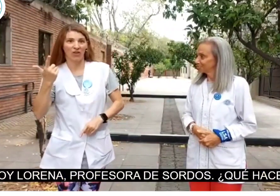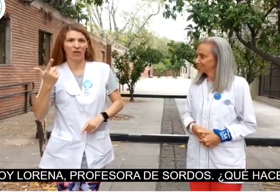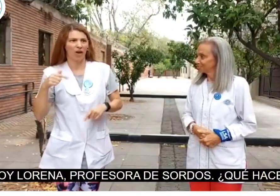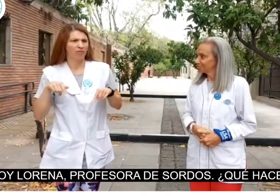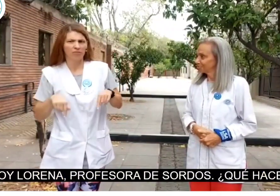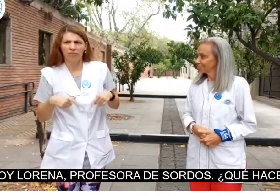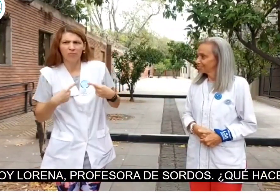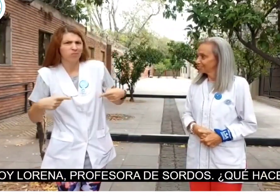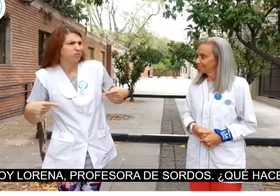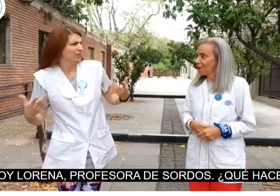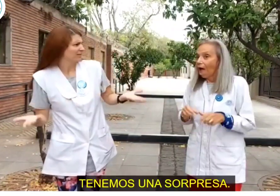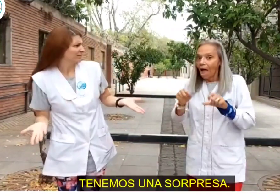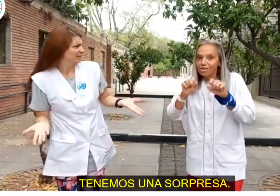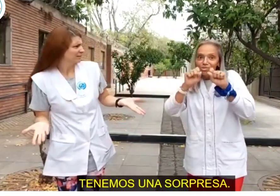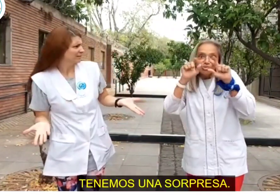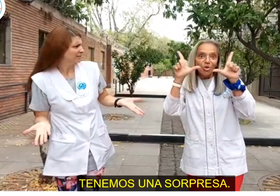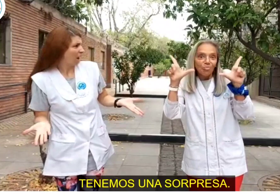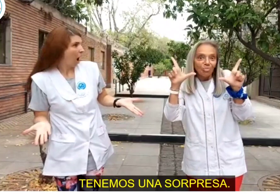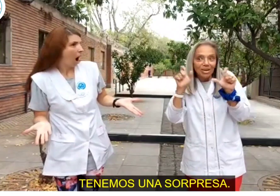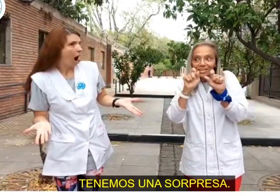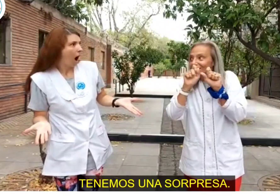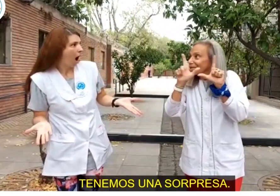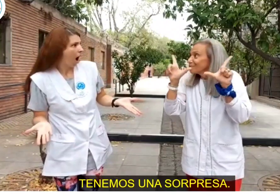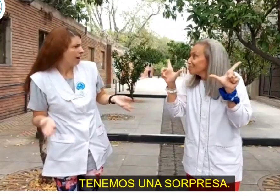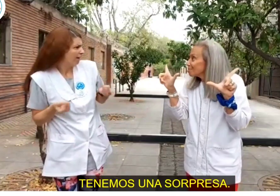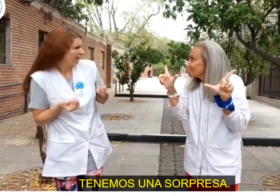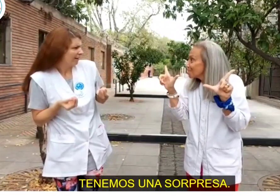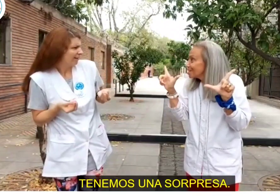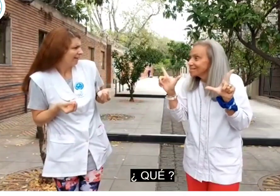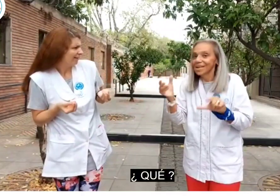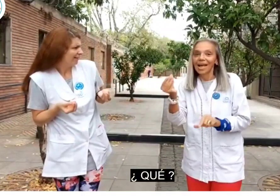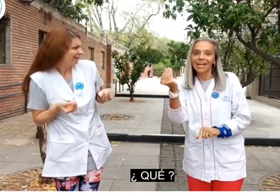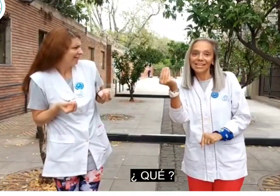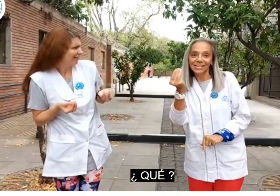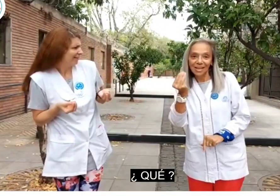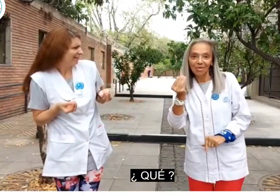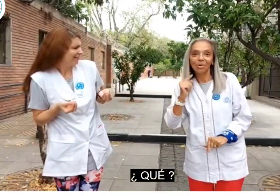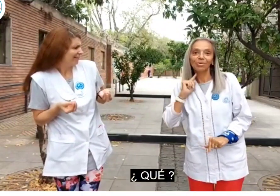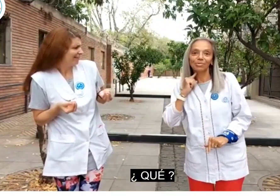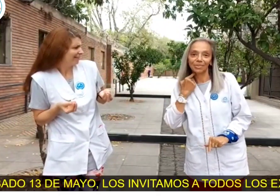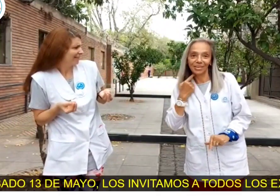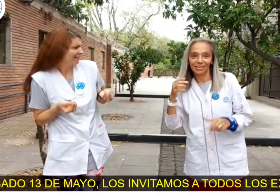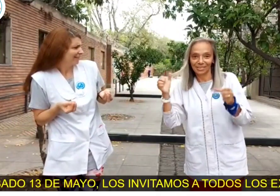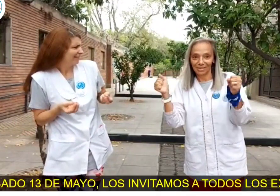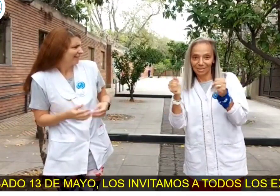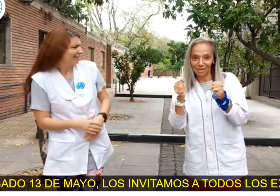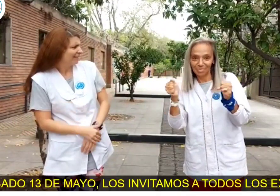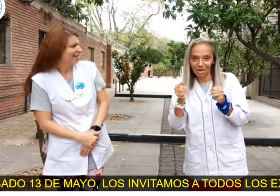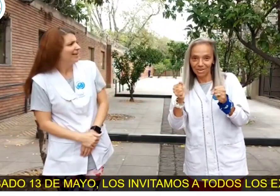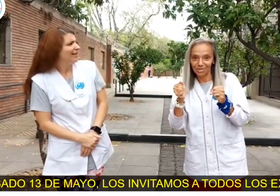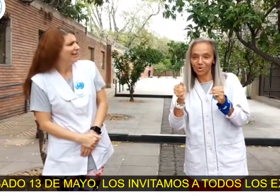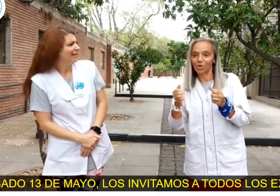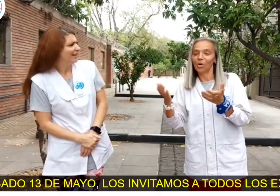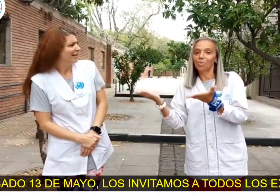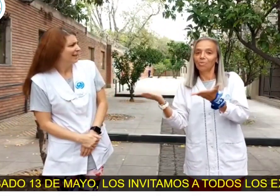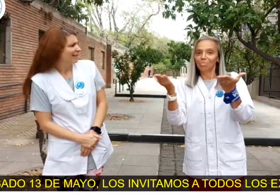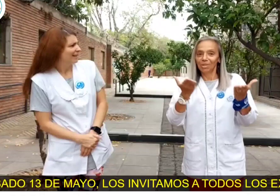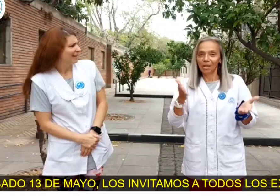de sordos Qué hacemos acá tenemos una sorpresa qué el sábado 13 de mayo